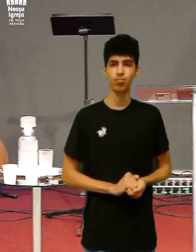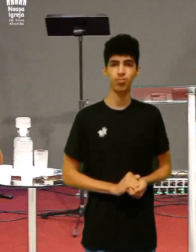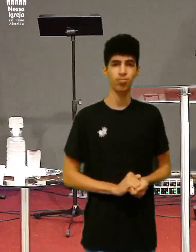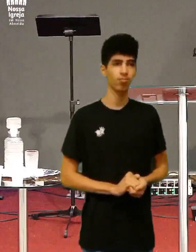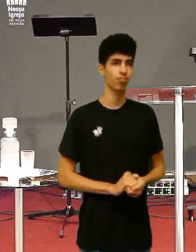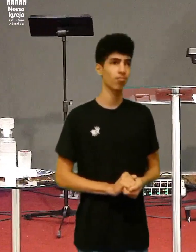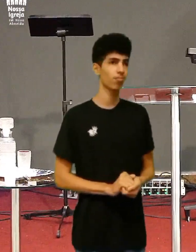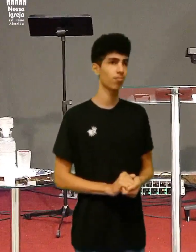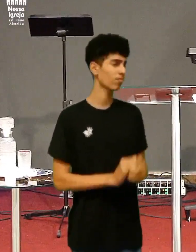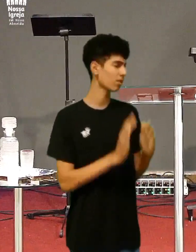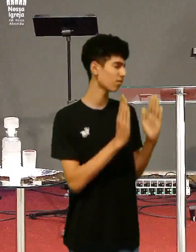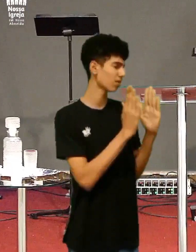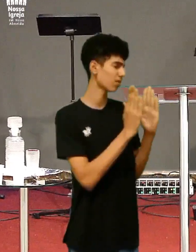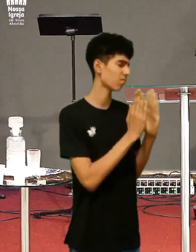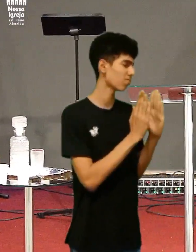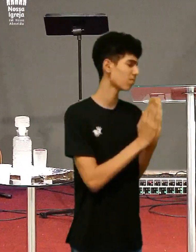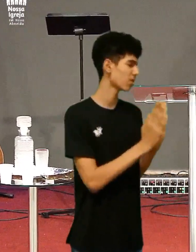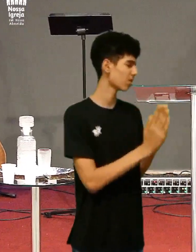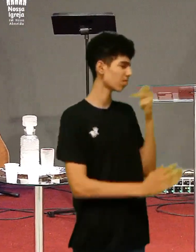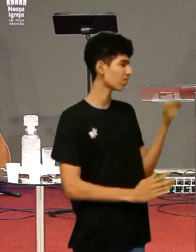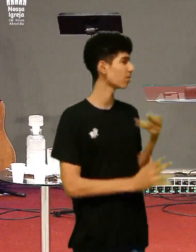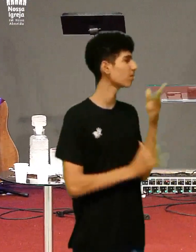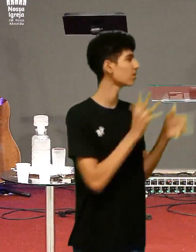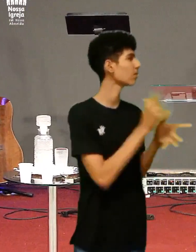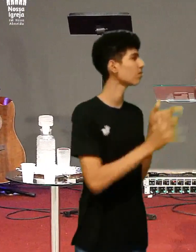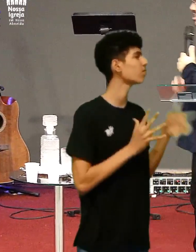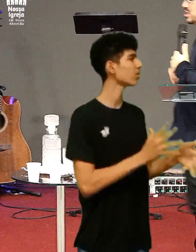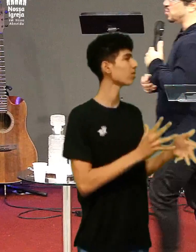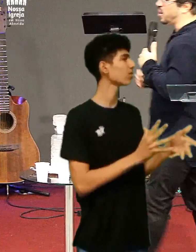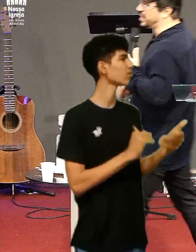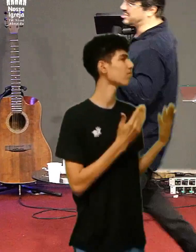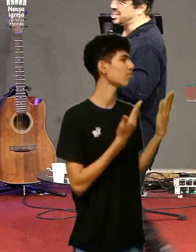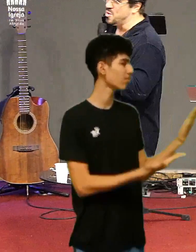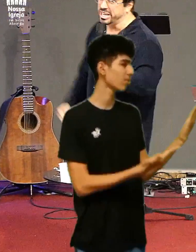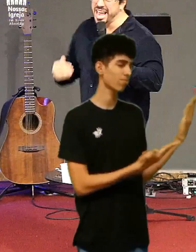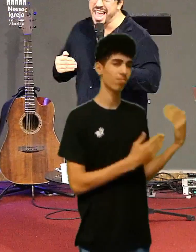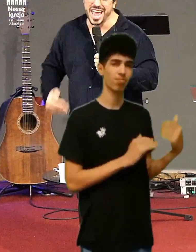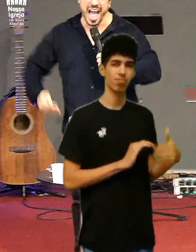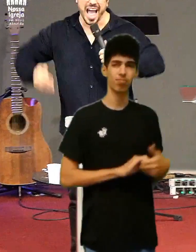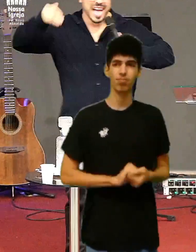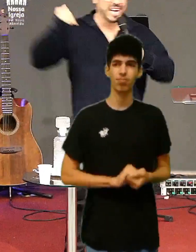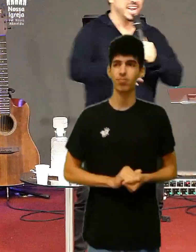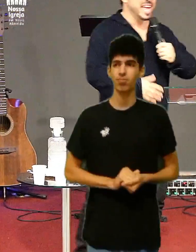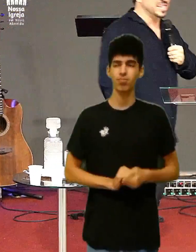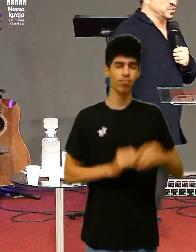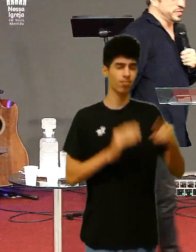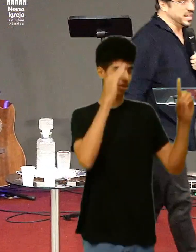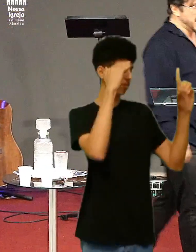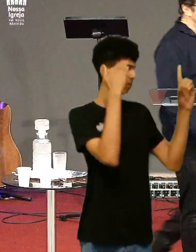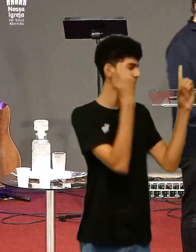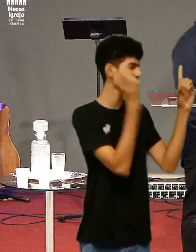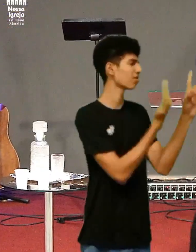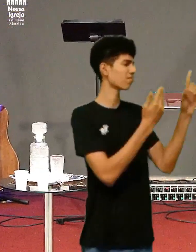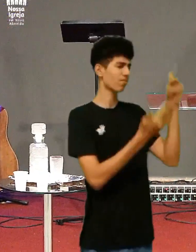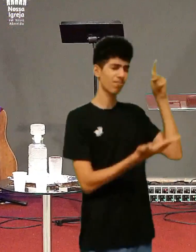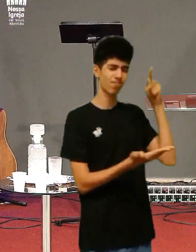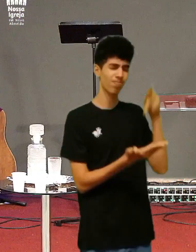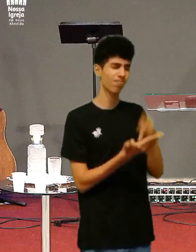a sua oração. Torne mais intensa a sua oração. Creia, creia de